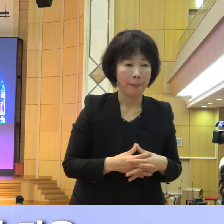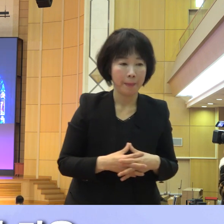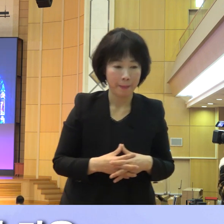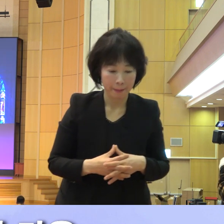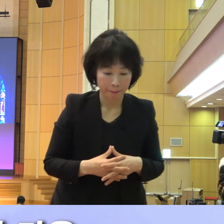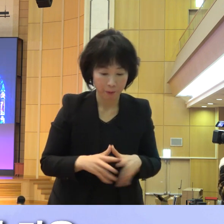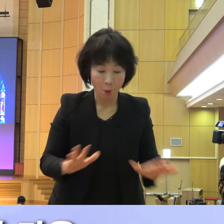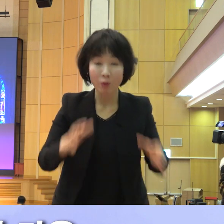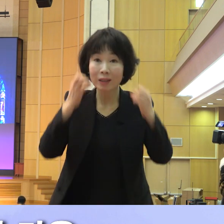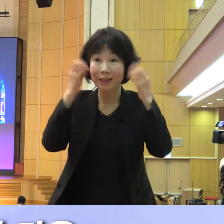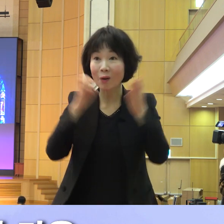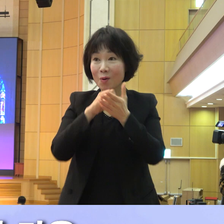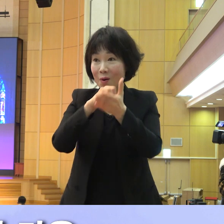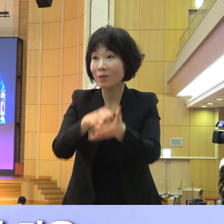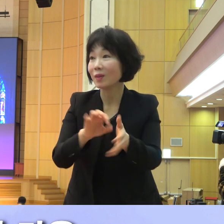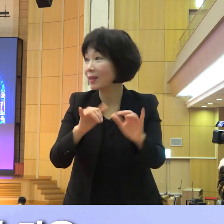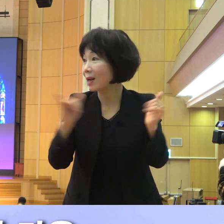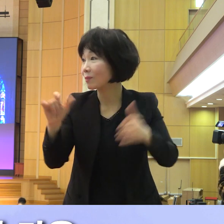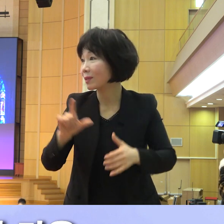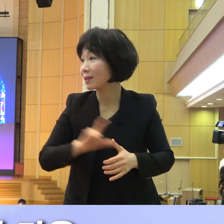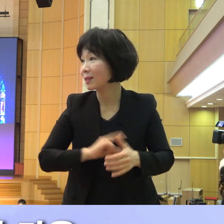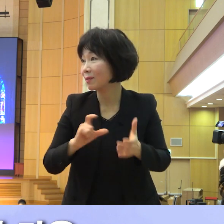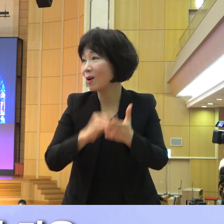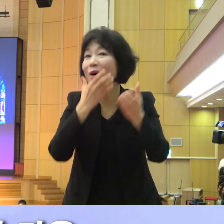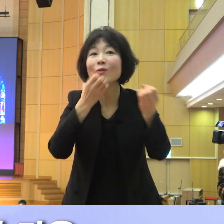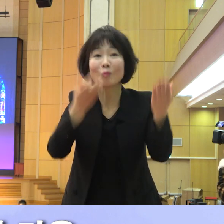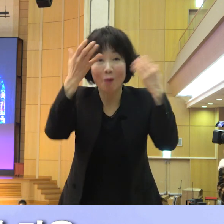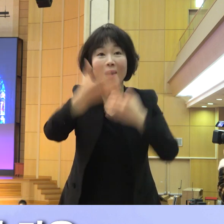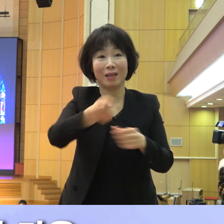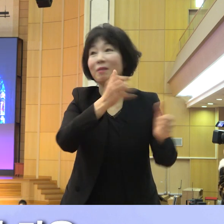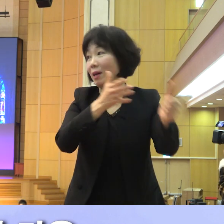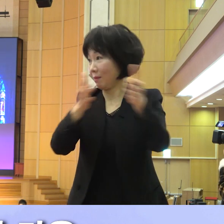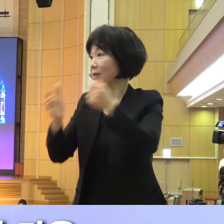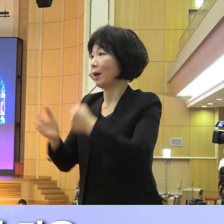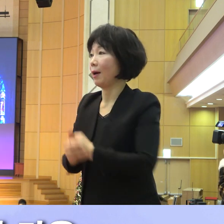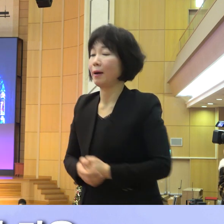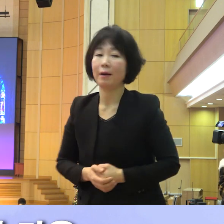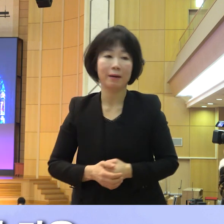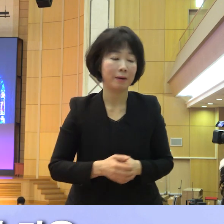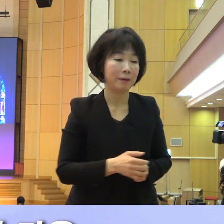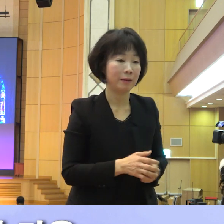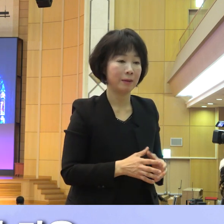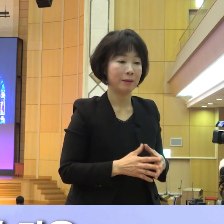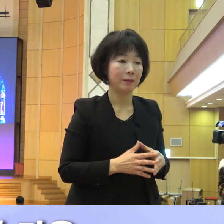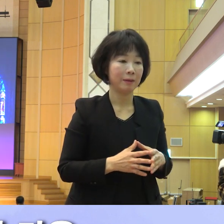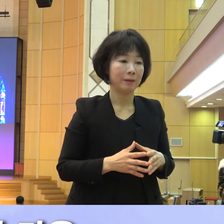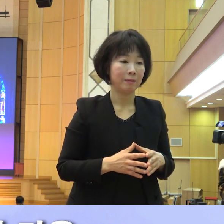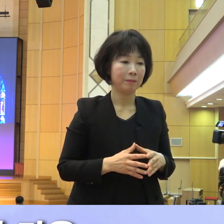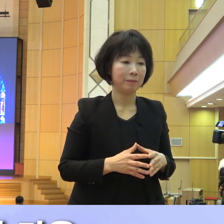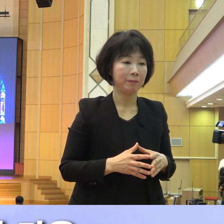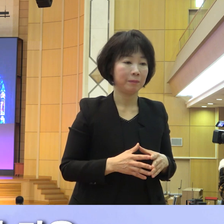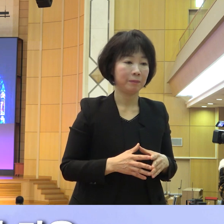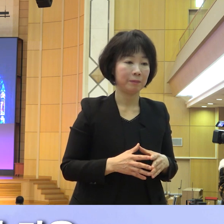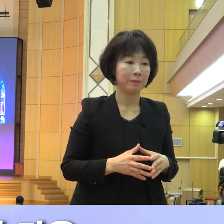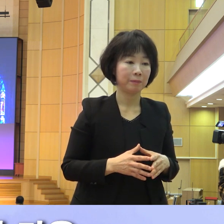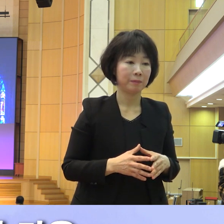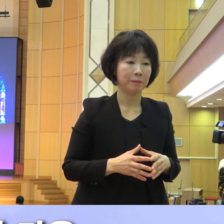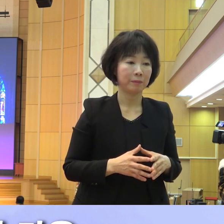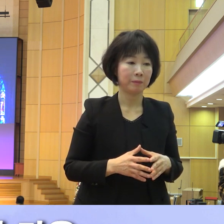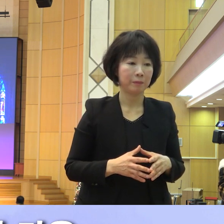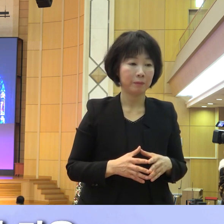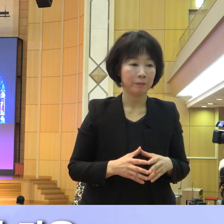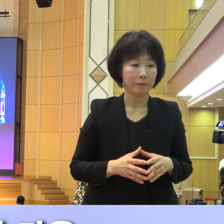새가족 환영실에 가셔서 환영에 참석하시고 또 축복기도 받으시기를 바랍니다. 3부